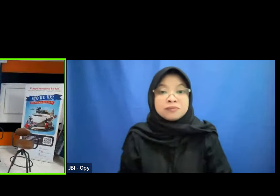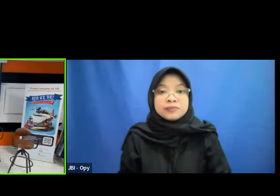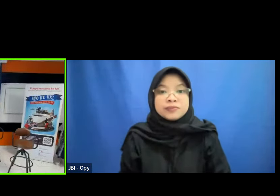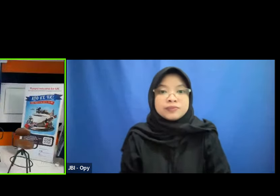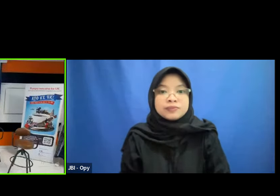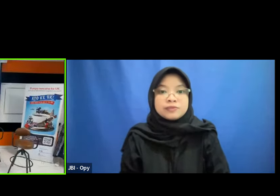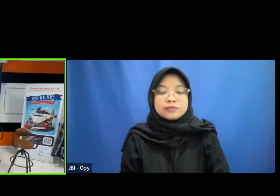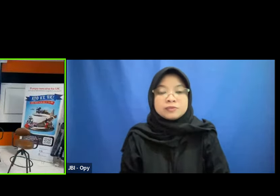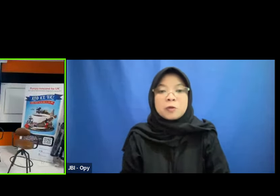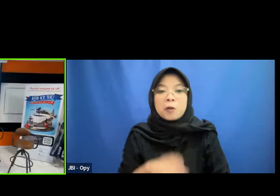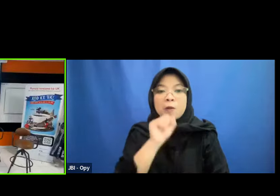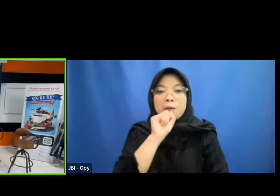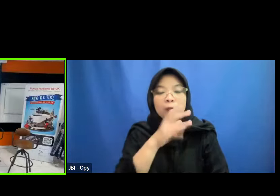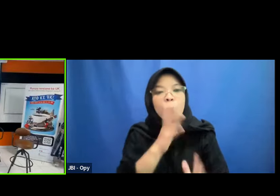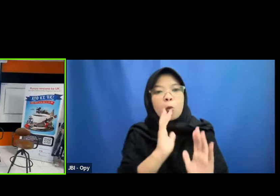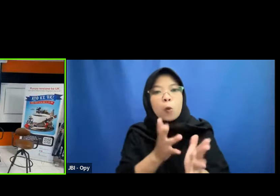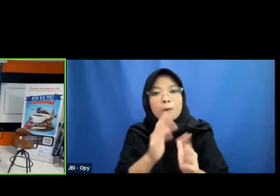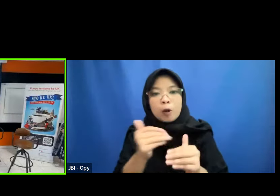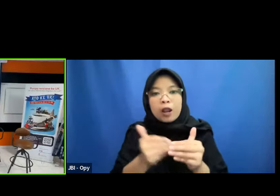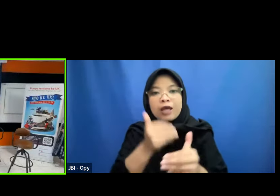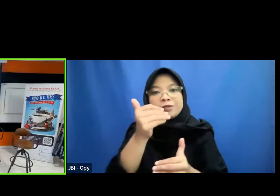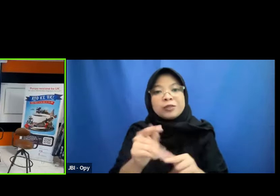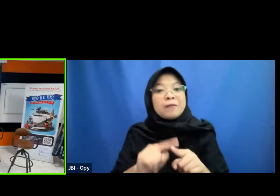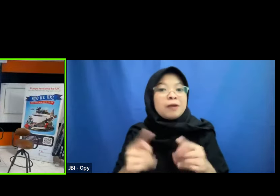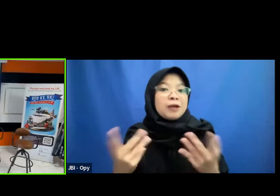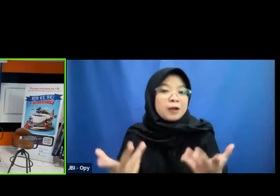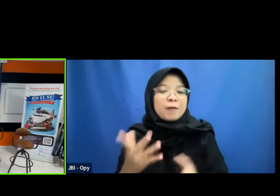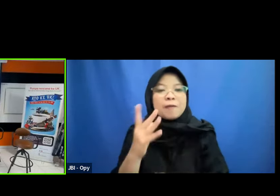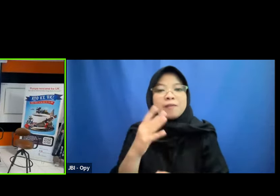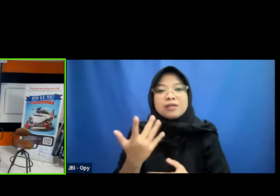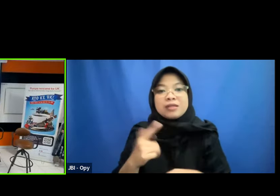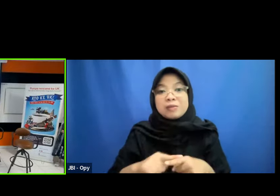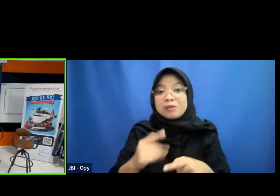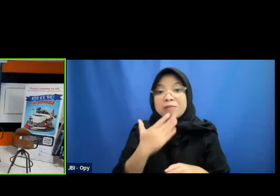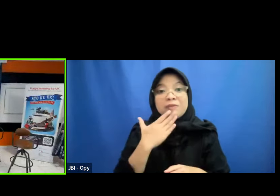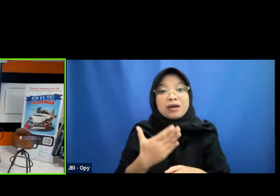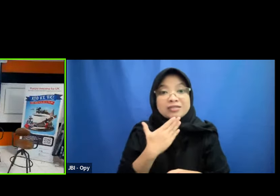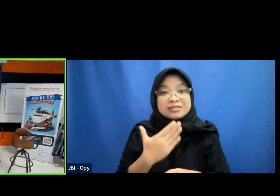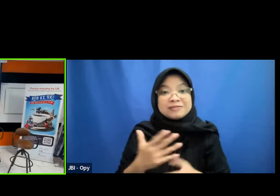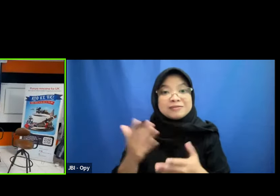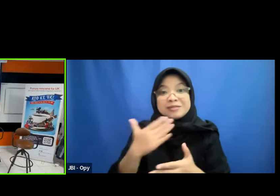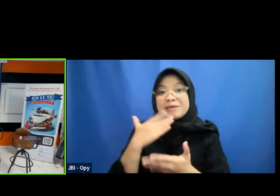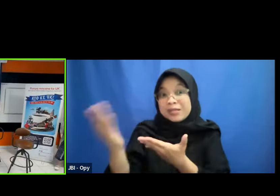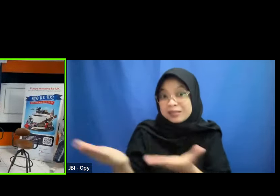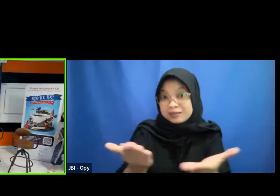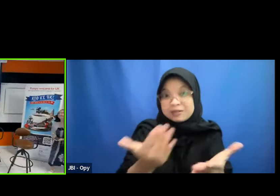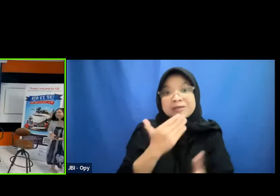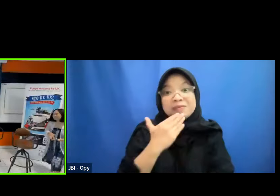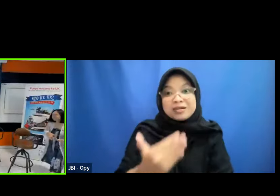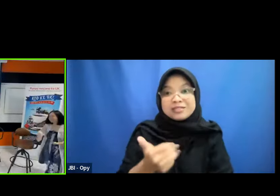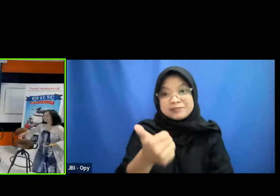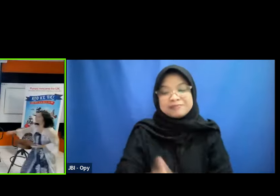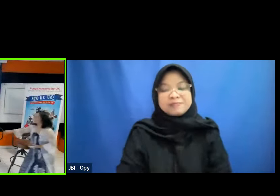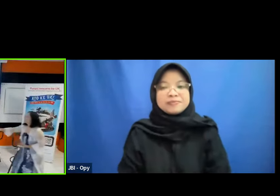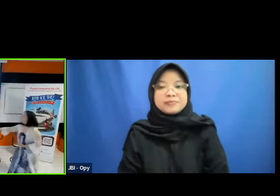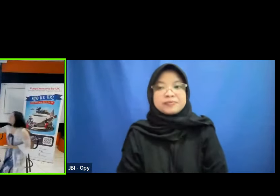so nanti kita akan ngobrol-ngobrol lebih lanjut tapi ya for now thank you so much and welcome terima